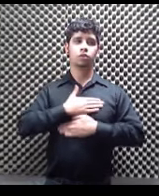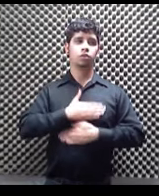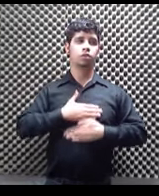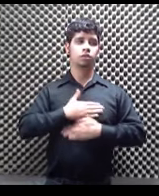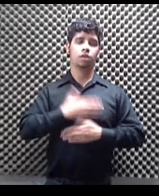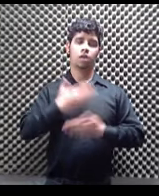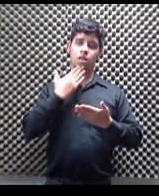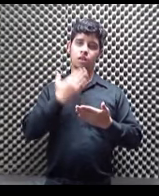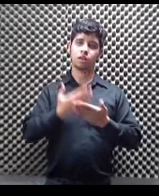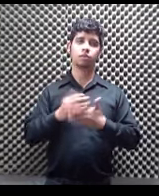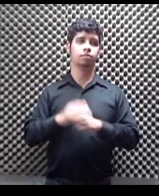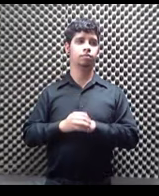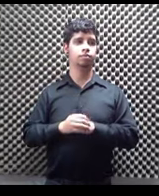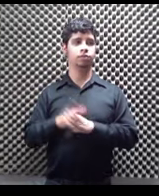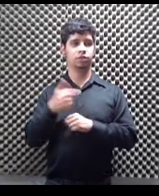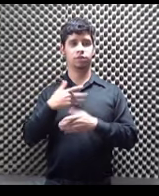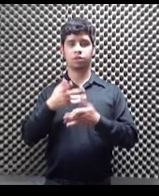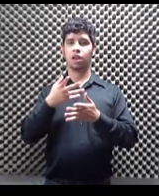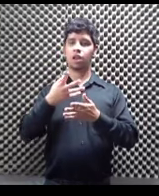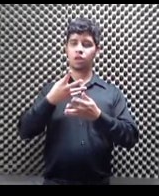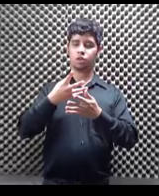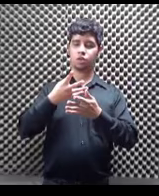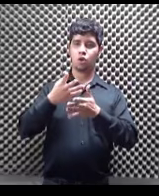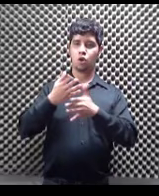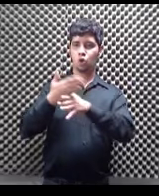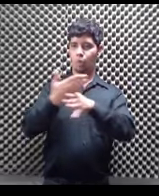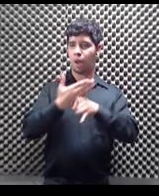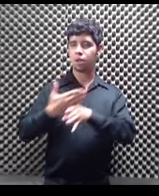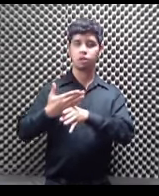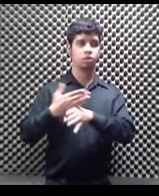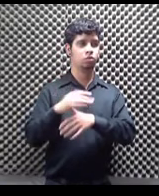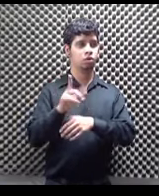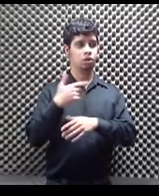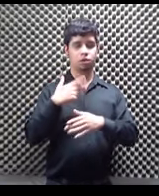Sí, se comparte. Frutería. Sí, no, mira, para que de